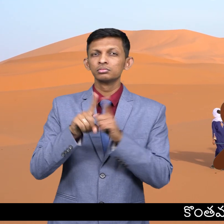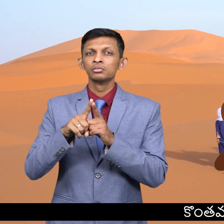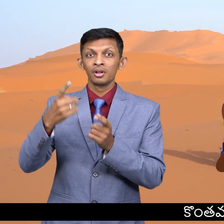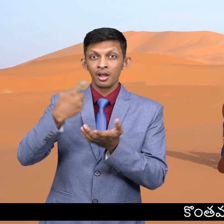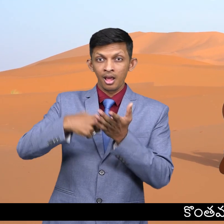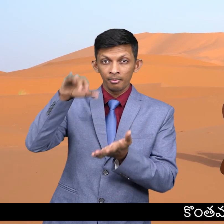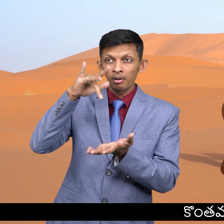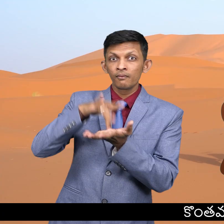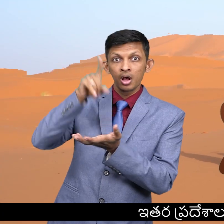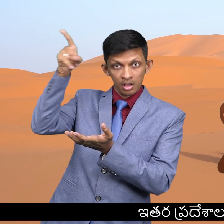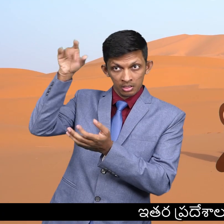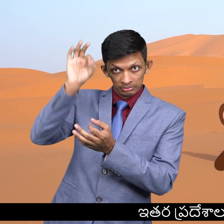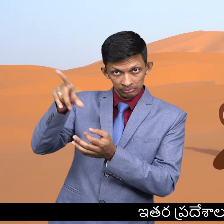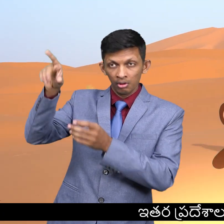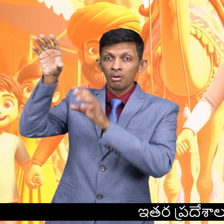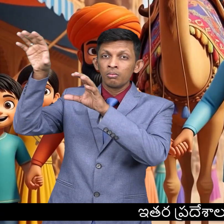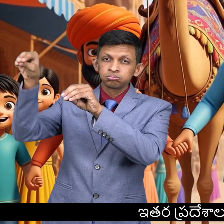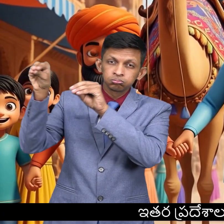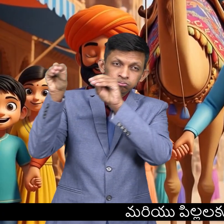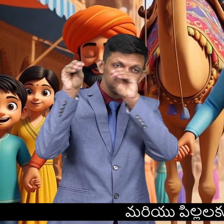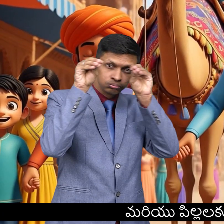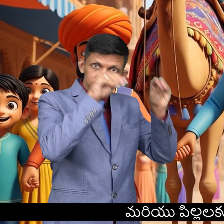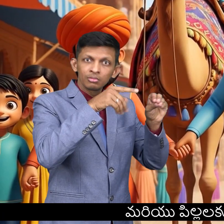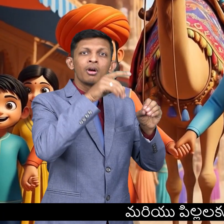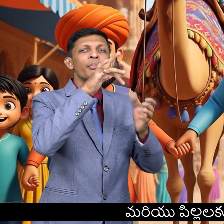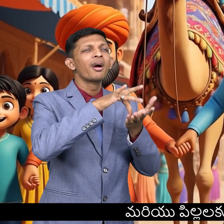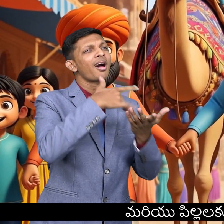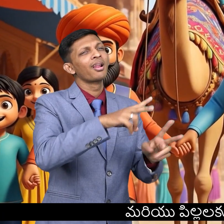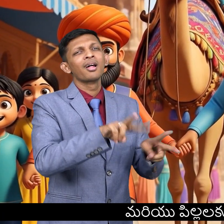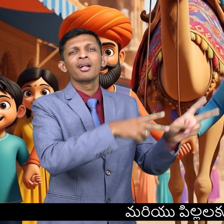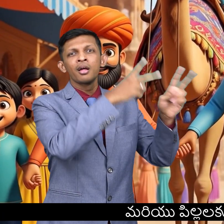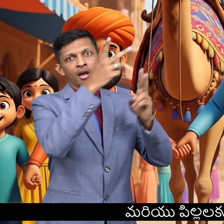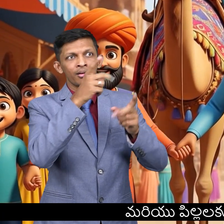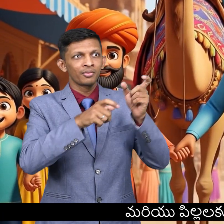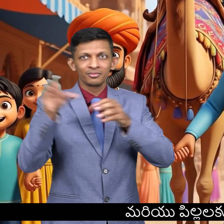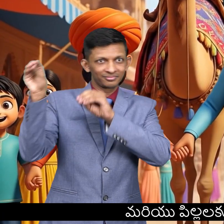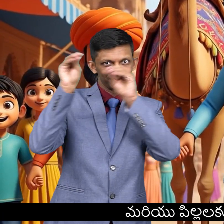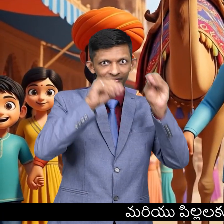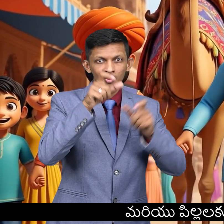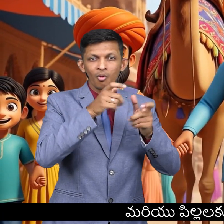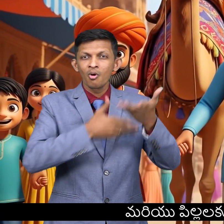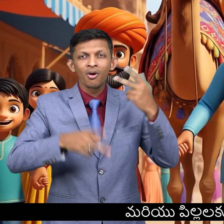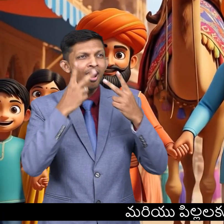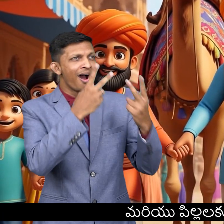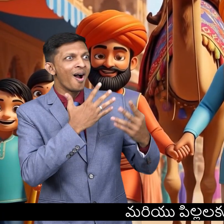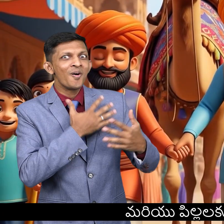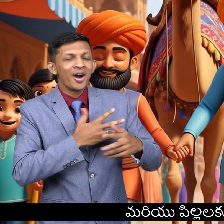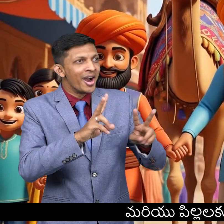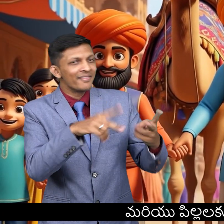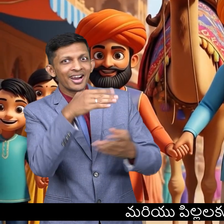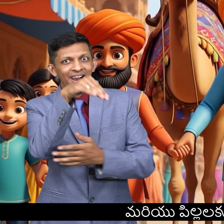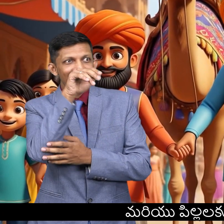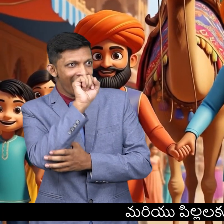కొంతమంది రాజస్థాన్ నుండి ఇతర ప్రదేశాలకు ఒంటెలను తీసుకువస్తారు మరియు పిల్లలకు సరదాగా